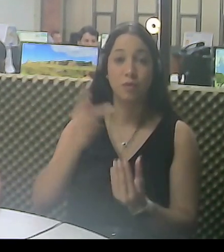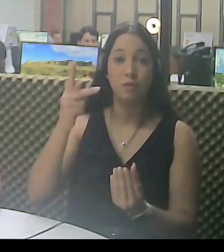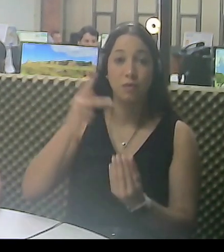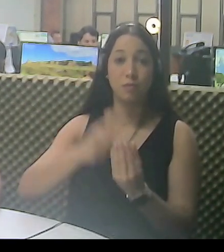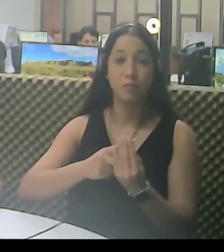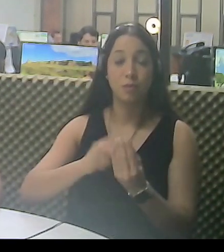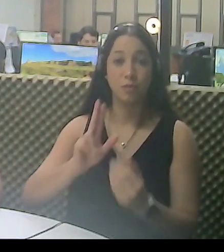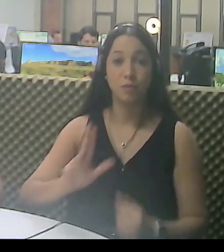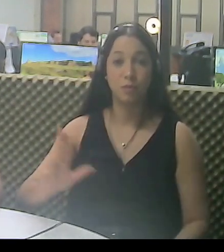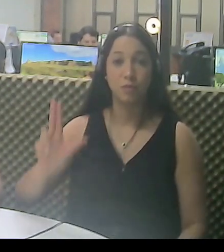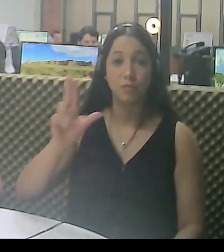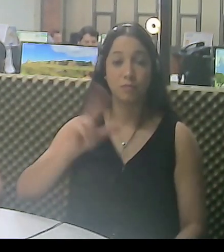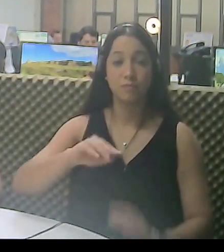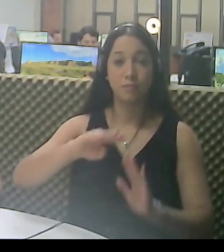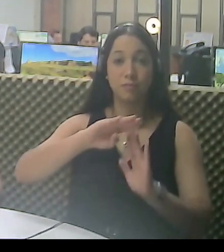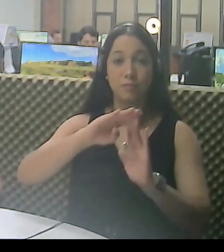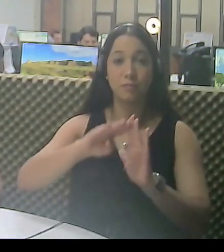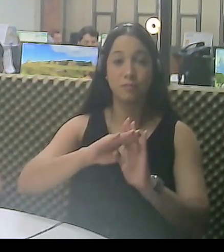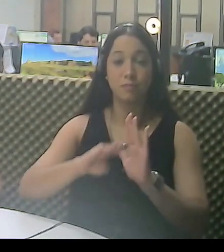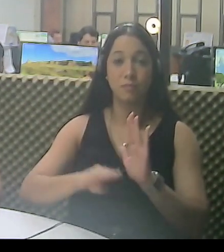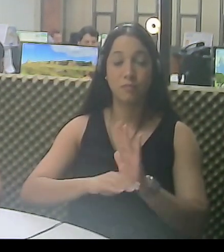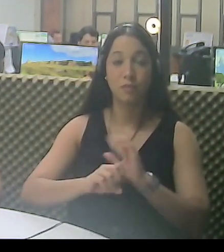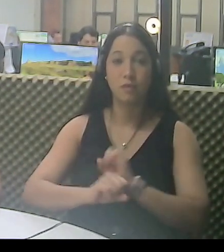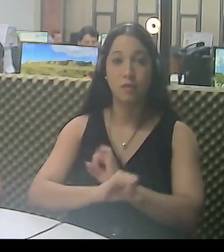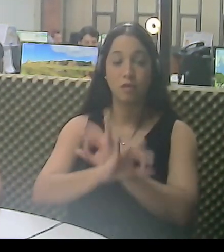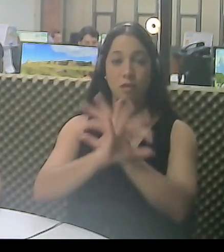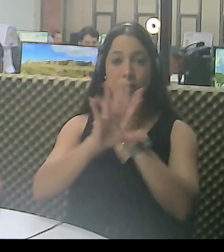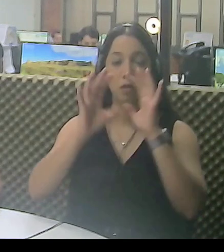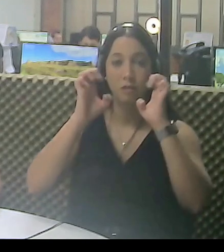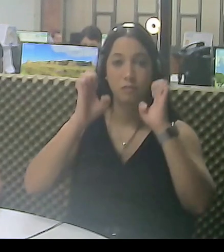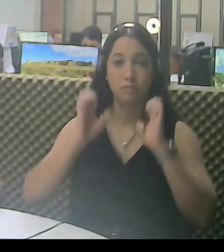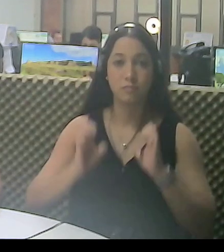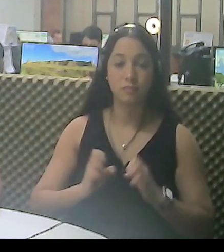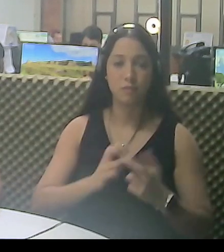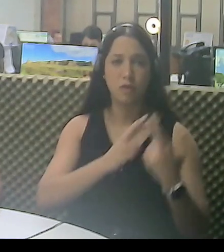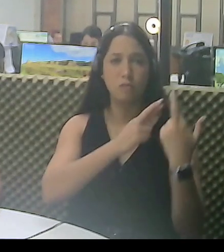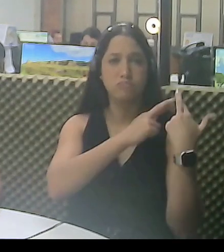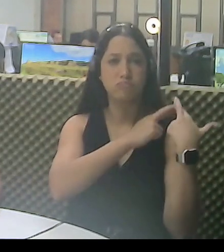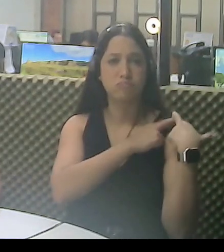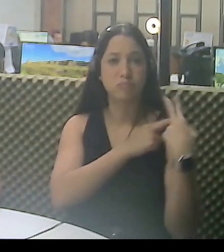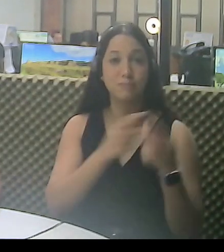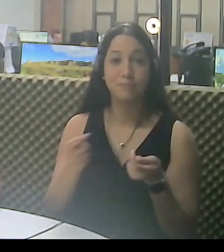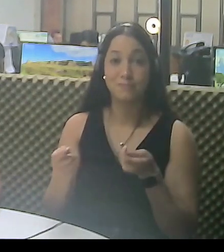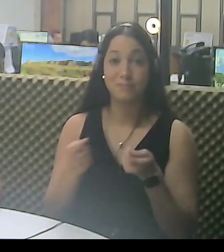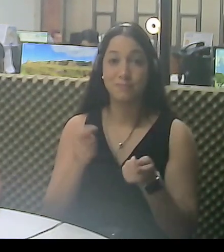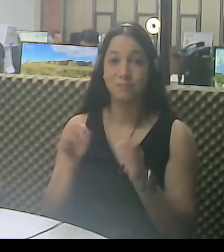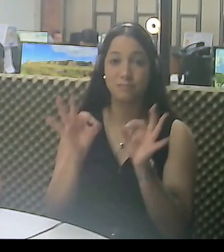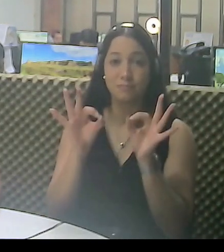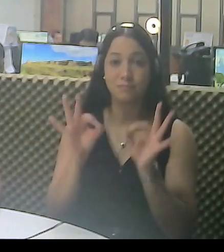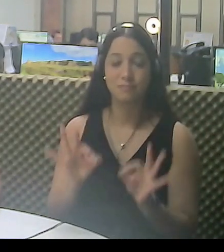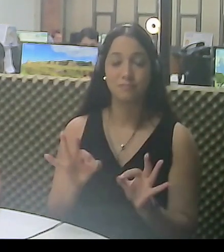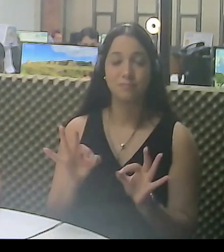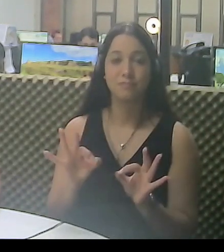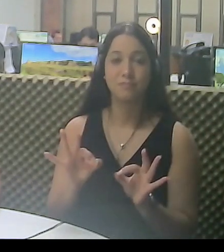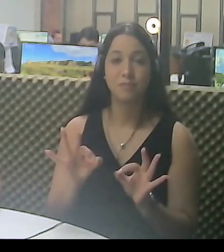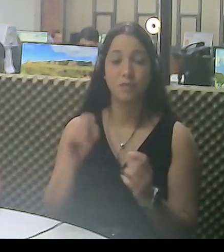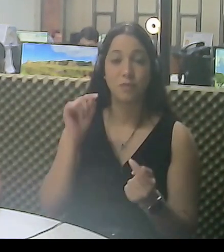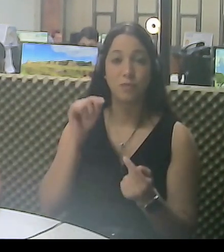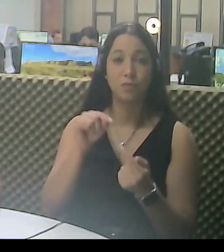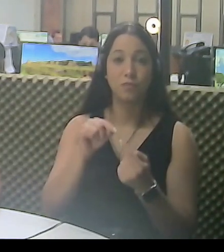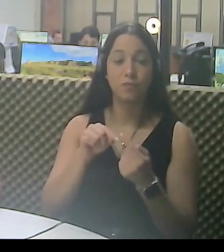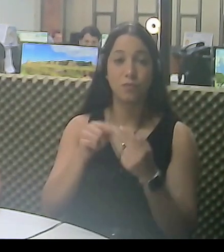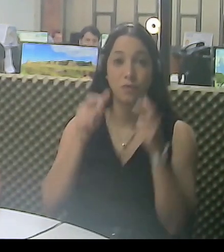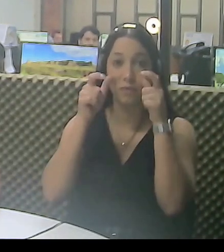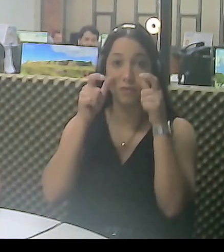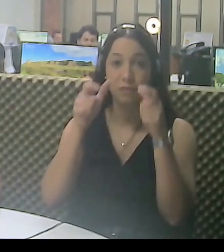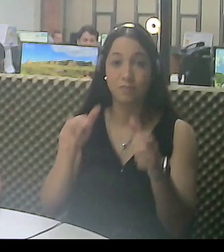Uberlândia. As pautas priorizam transparência e responsabilidade para uma administração íntegra e ética voltada aos